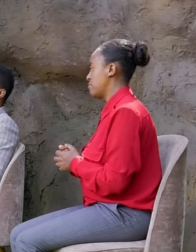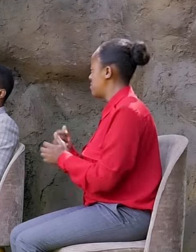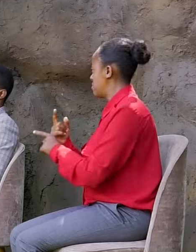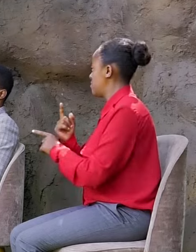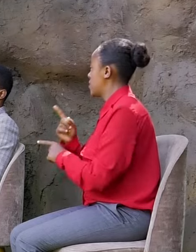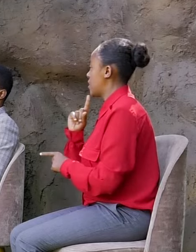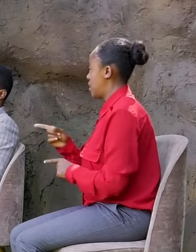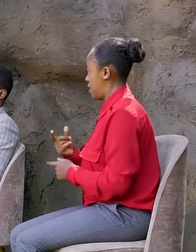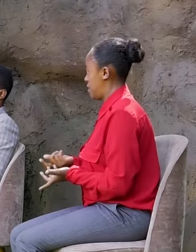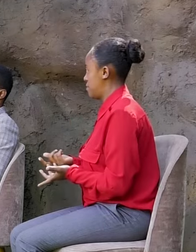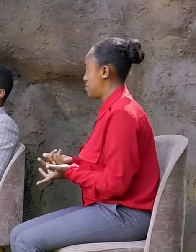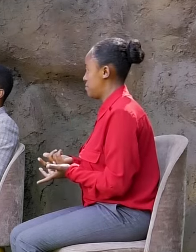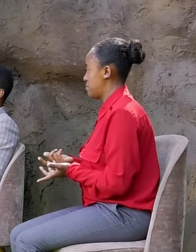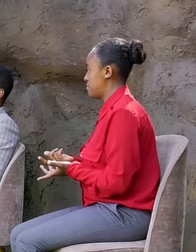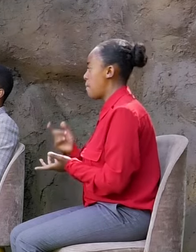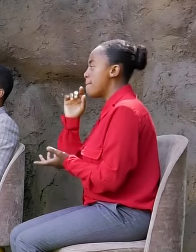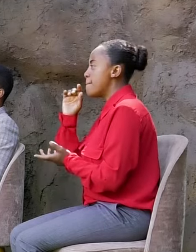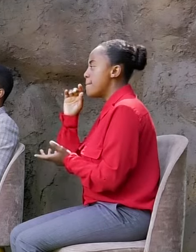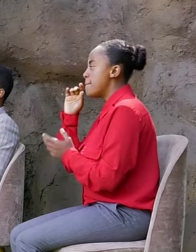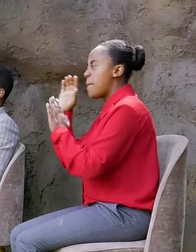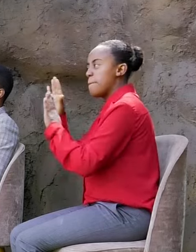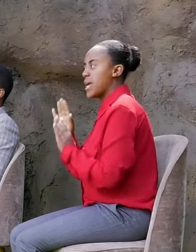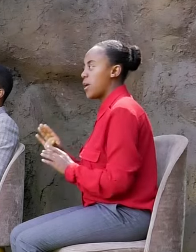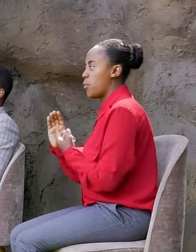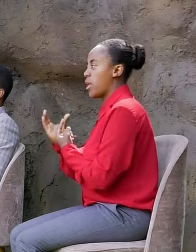ትክክል ነህ። በሚገርም ሁኔታ ግን